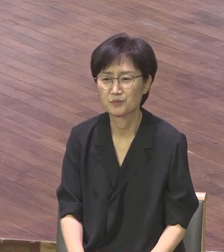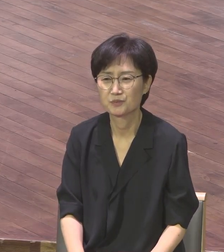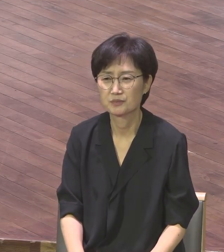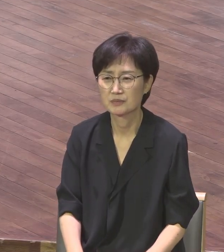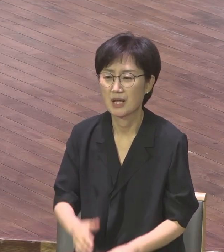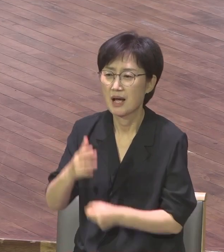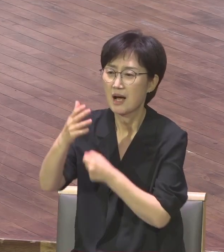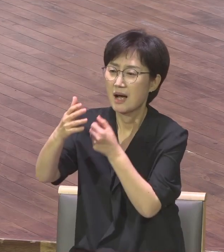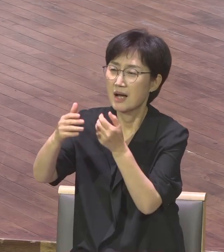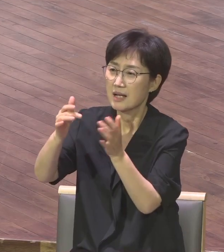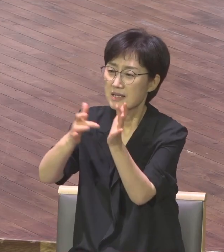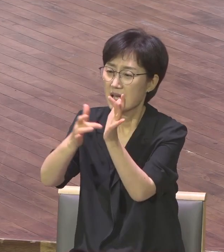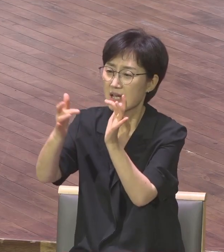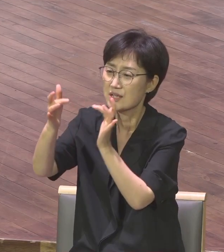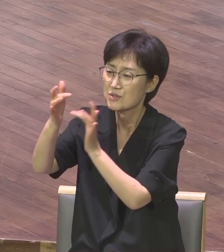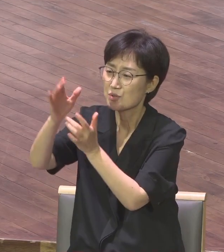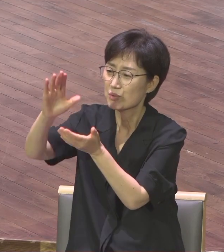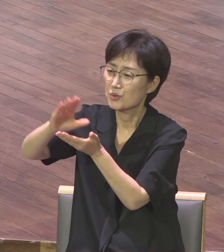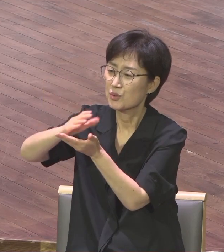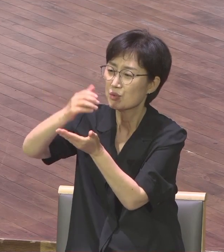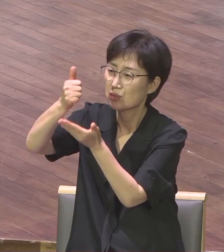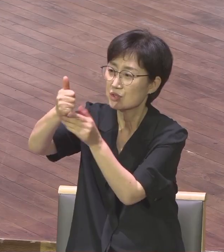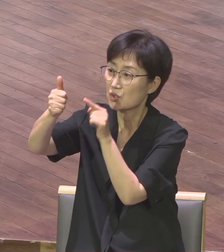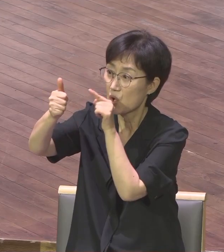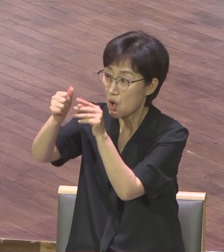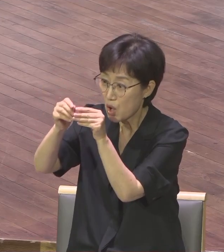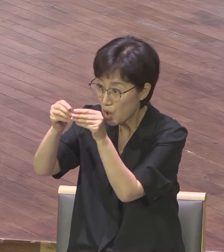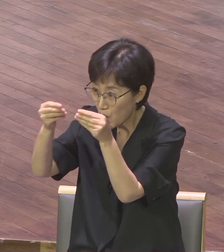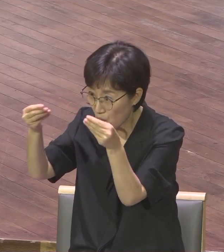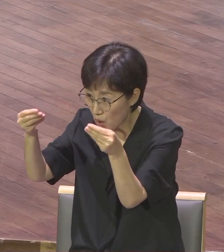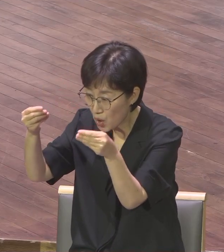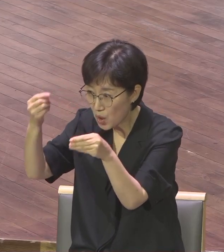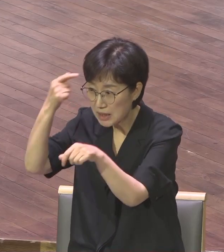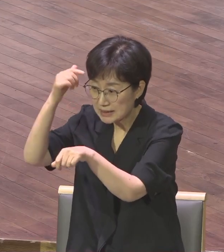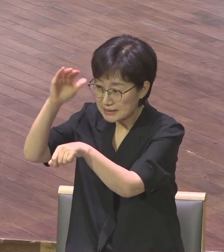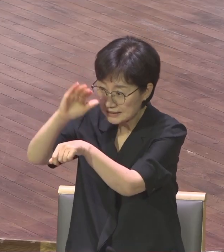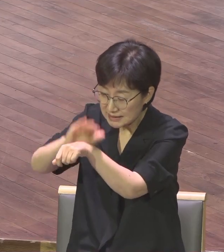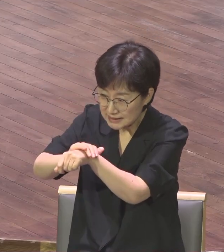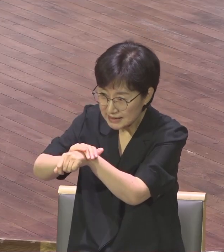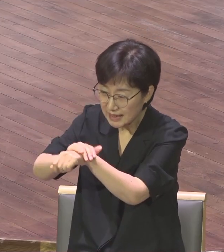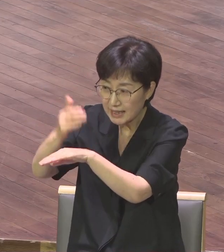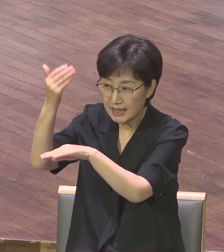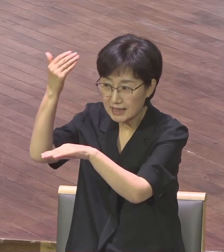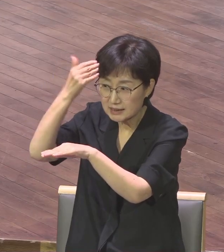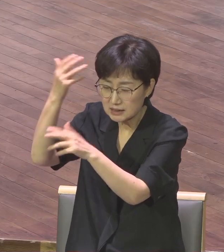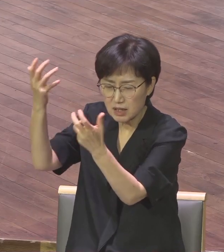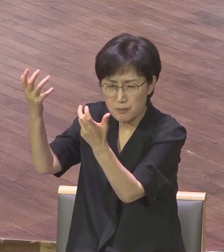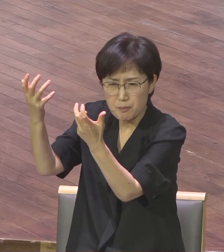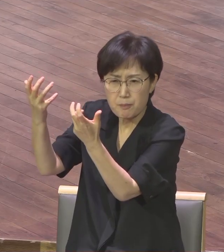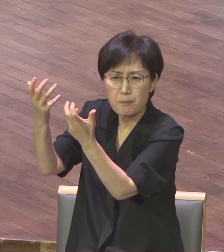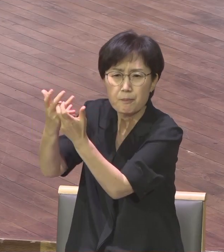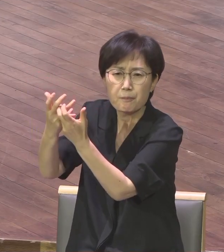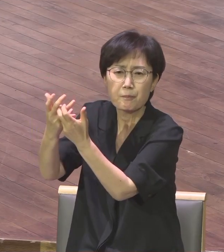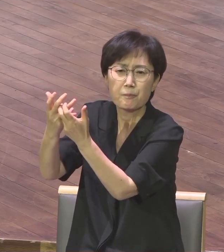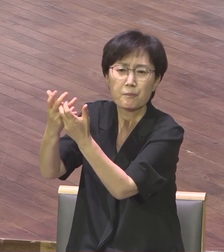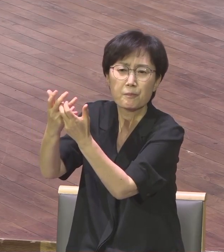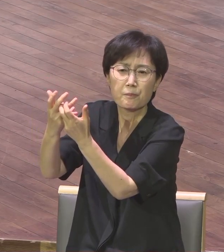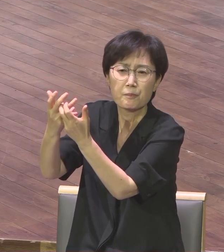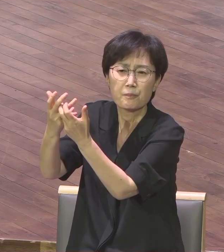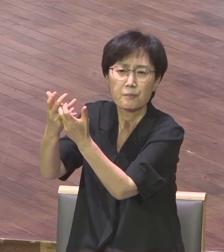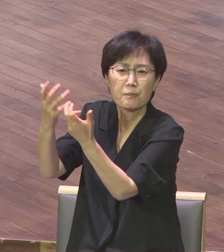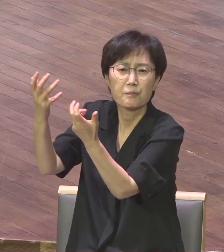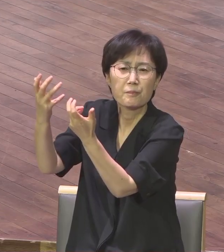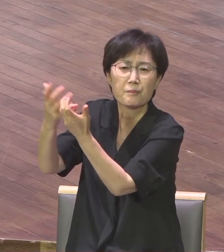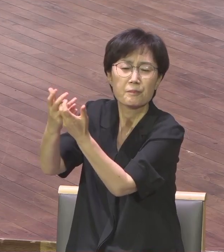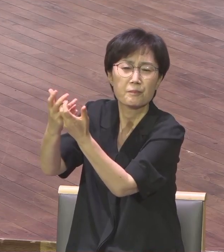하나님의 비밀인 예수 그리스도 안에 있는 지혜와 지식의 모든 보화가 다 감추어져 있어요. 감추어져